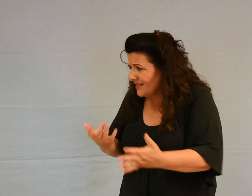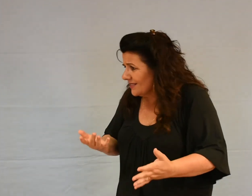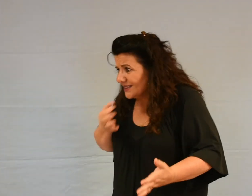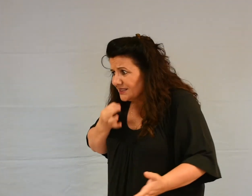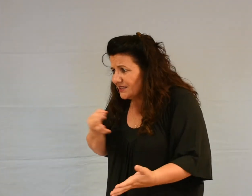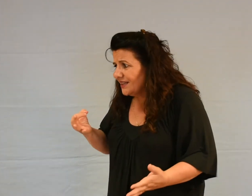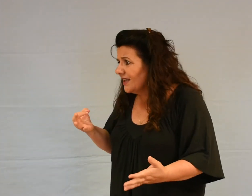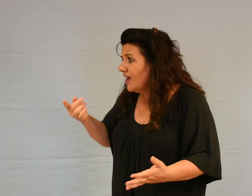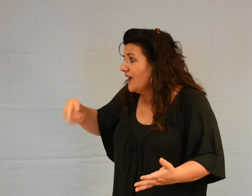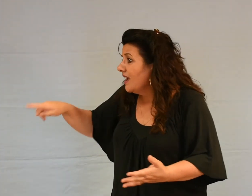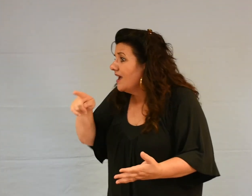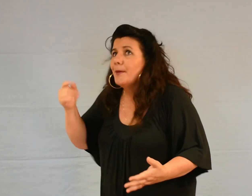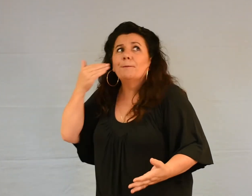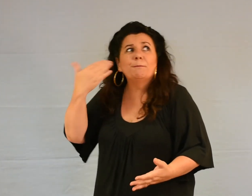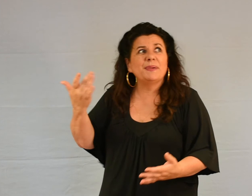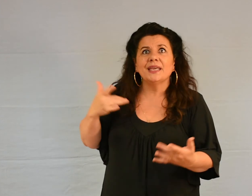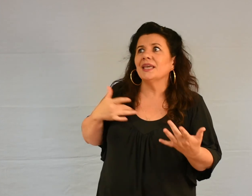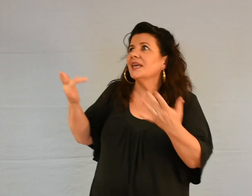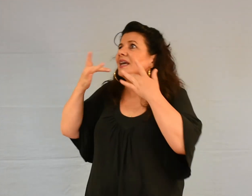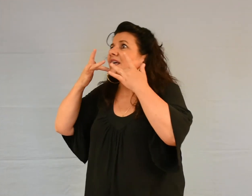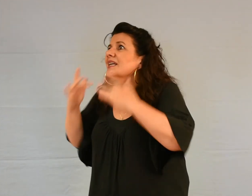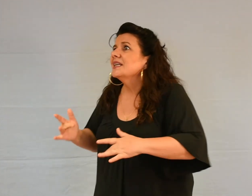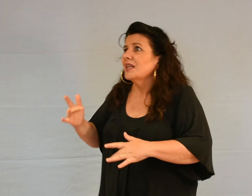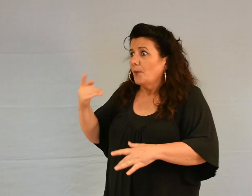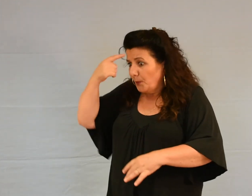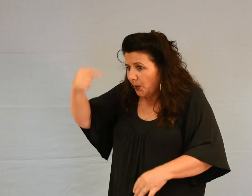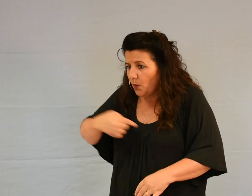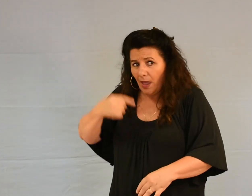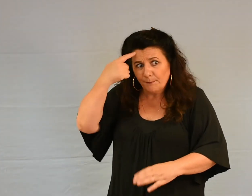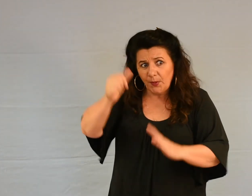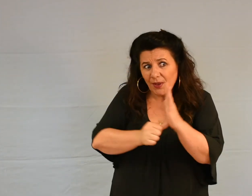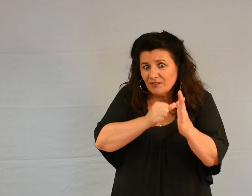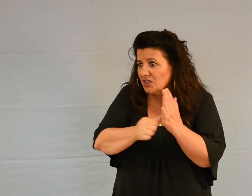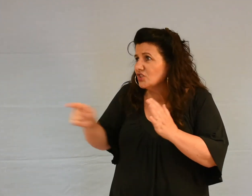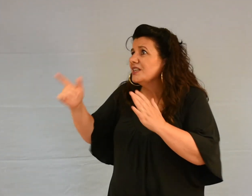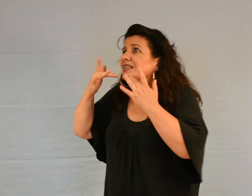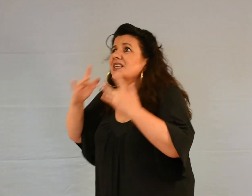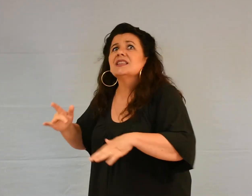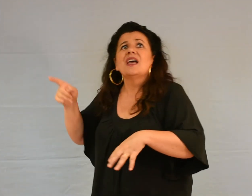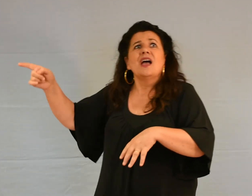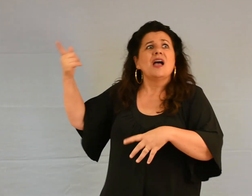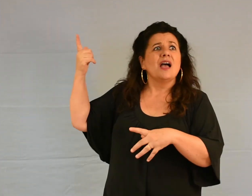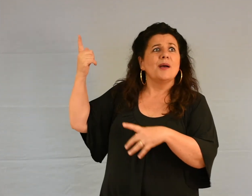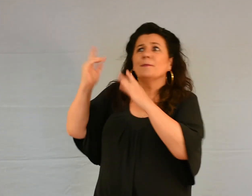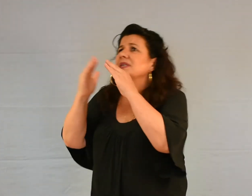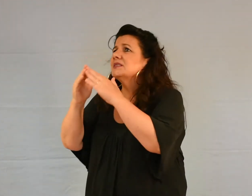moi et de l'Évangile une maison, des frères, des sœurs, une mère, un